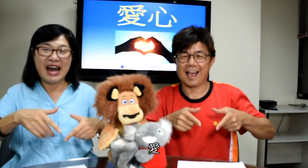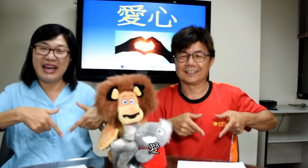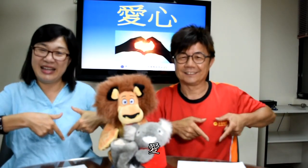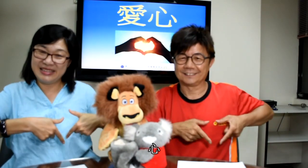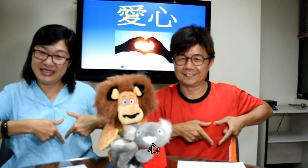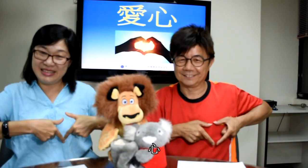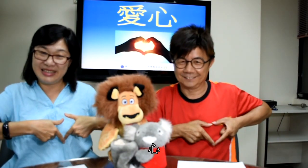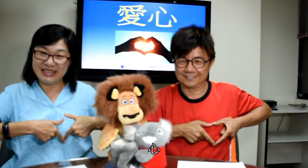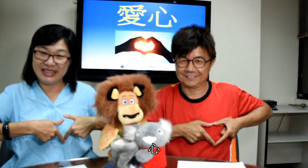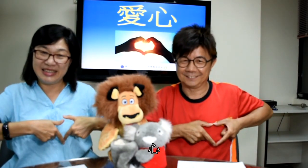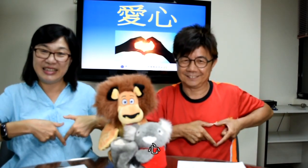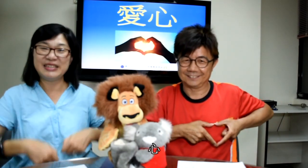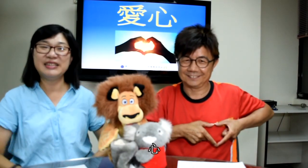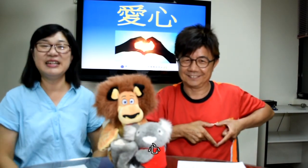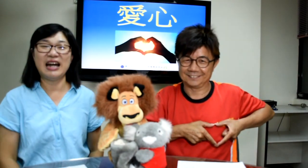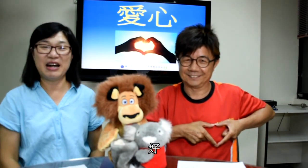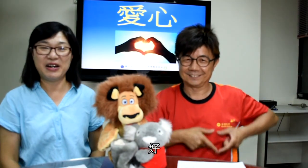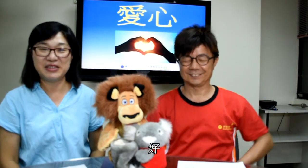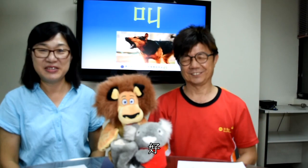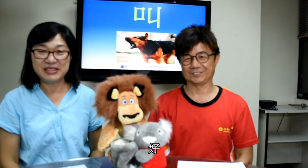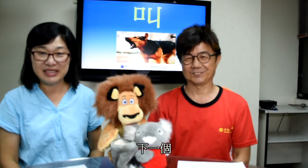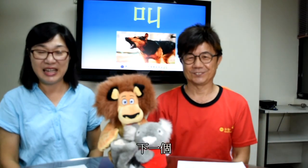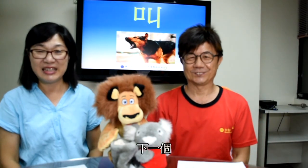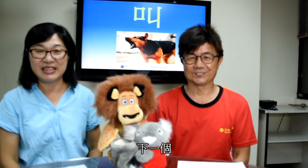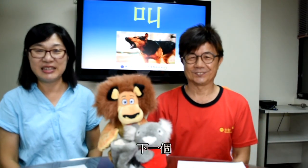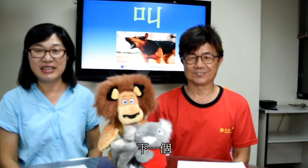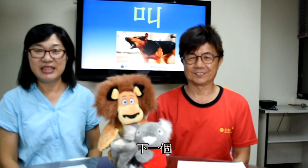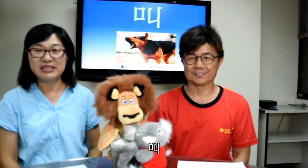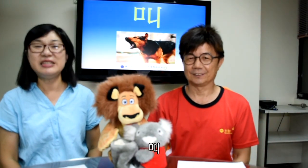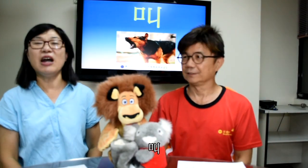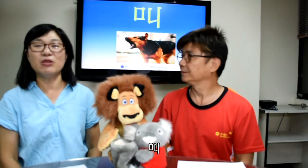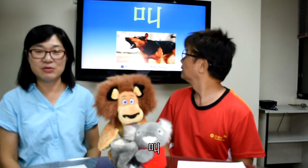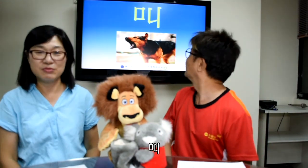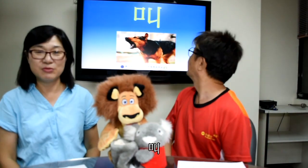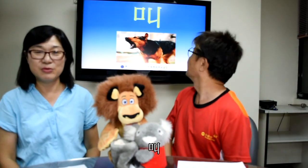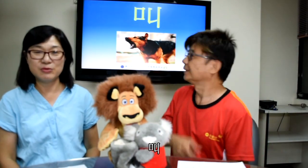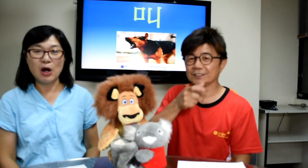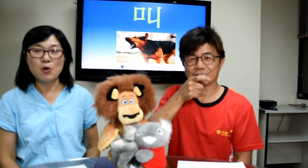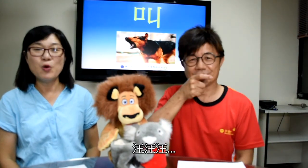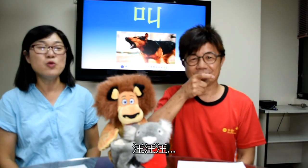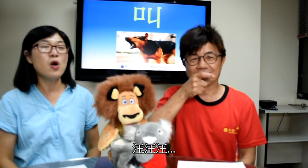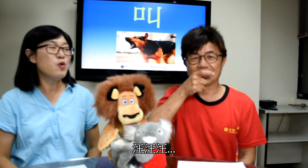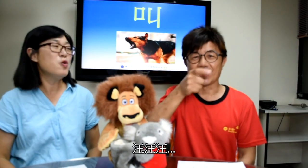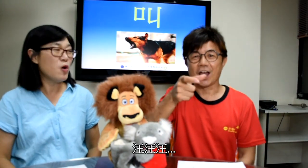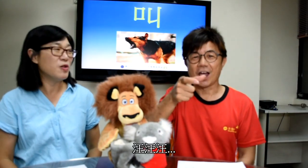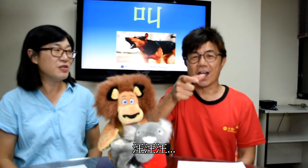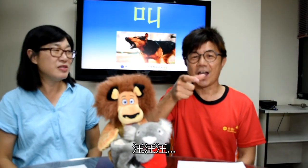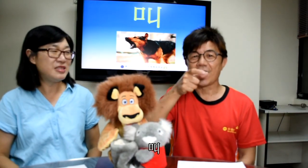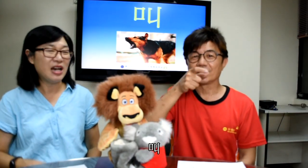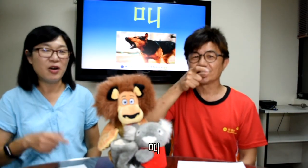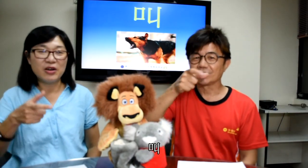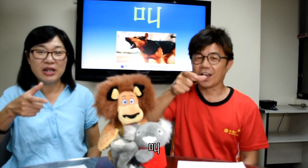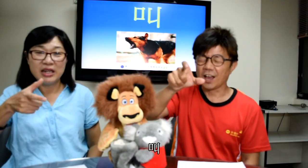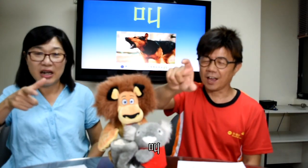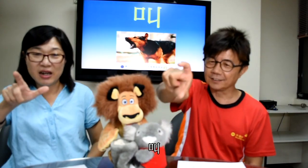爱心。好，下一个叫，汪汪汪汪叫，一